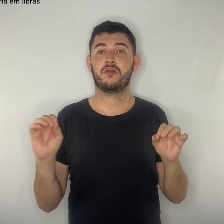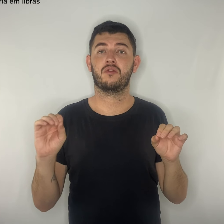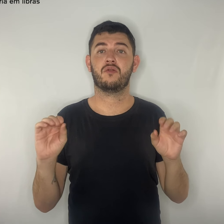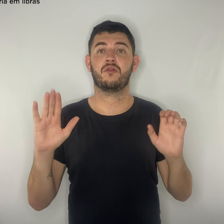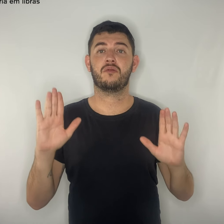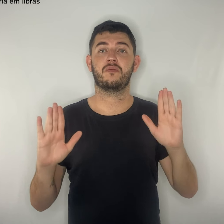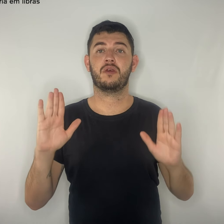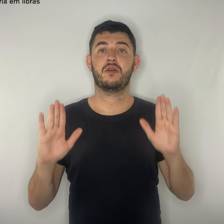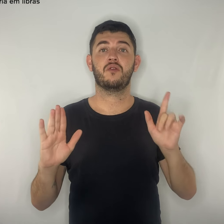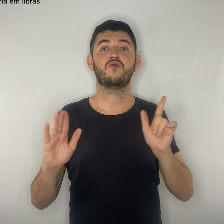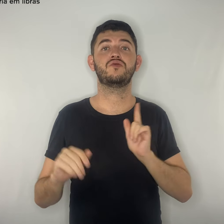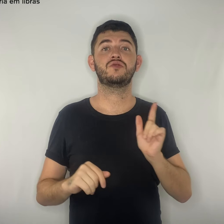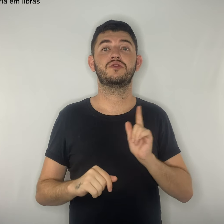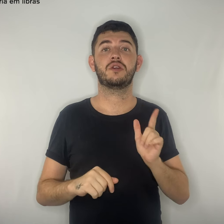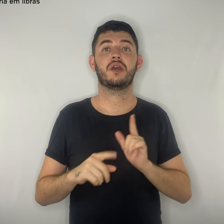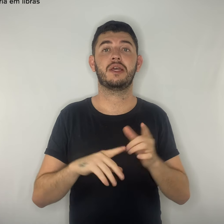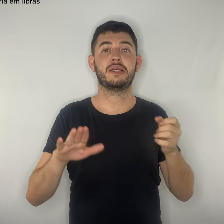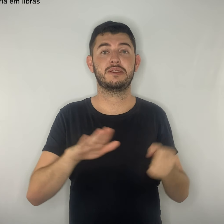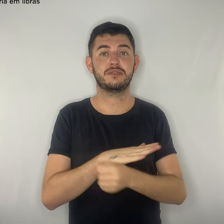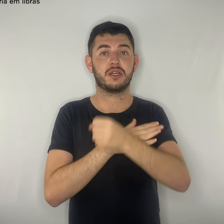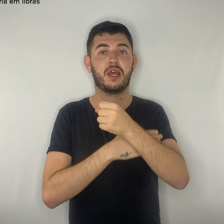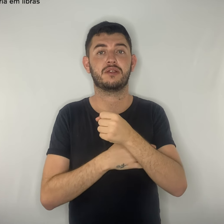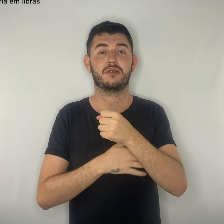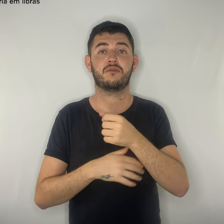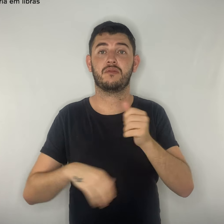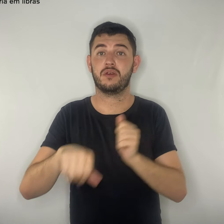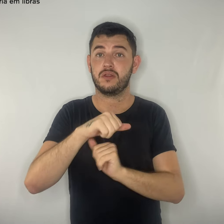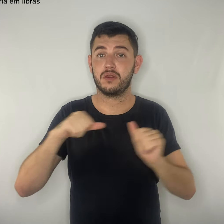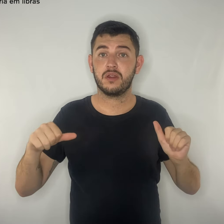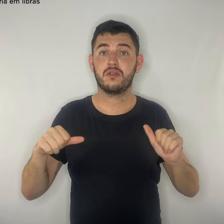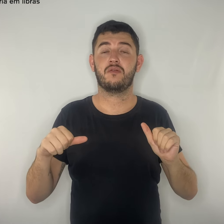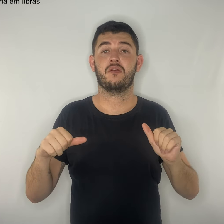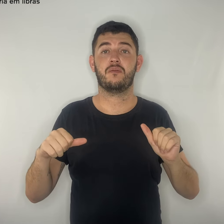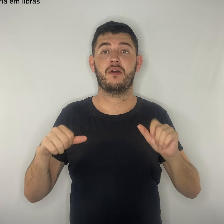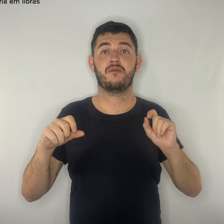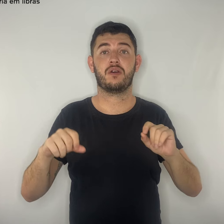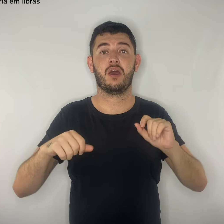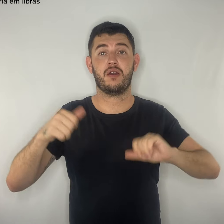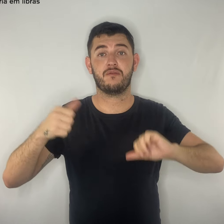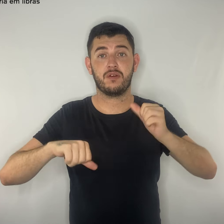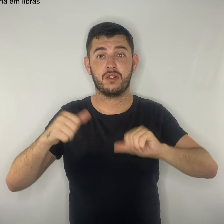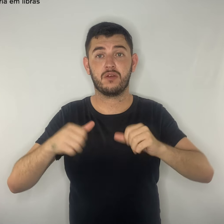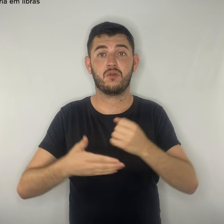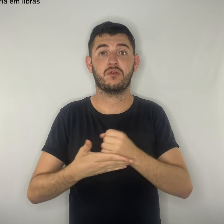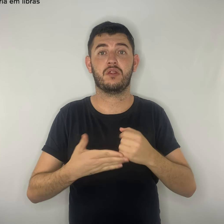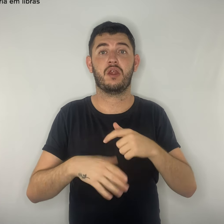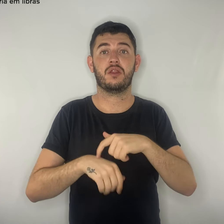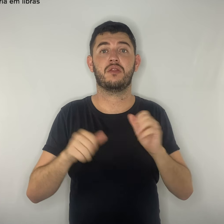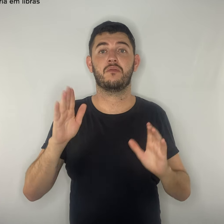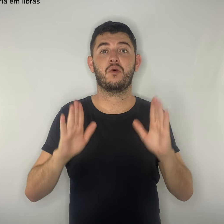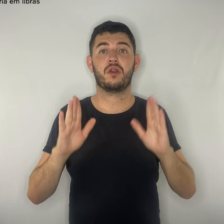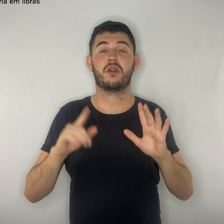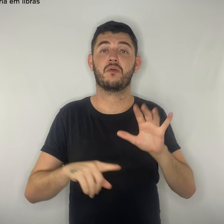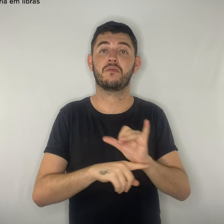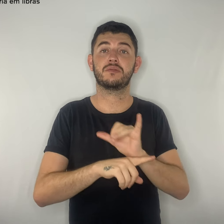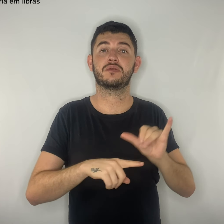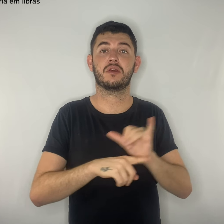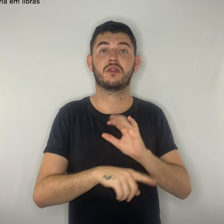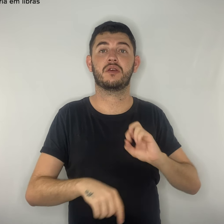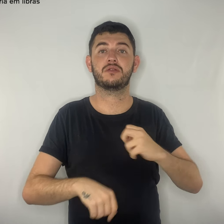de indicação que transformava a seleção temporária em cabide de emprego para